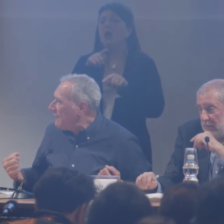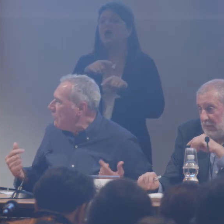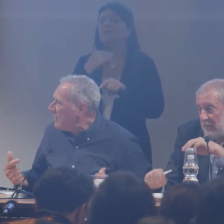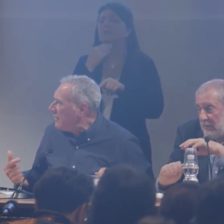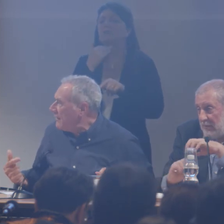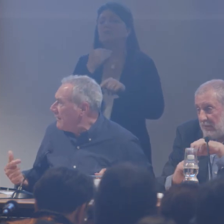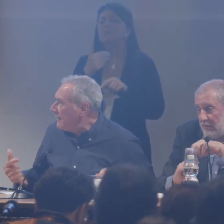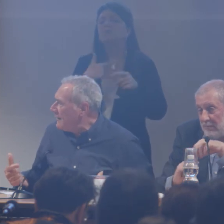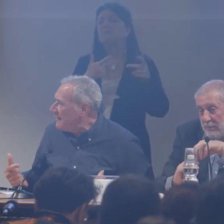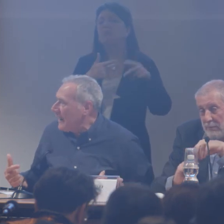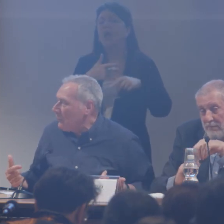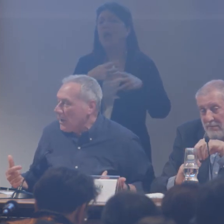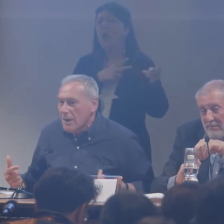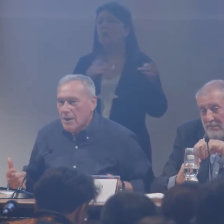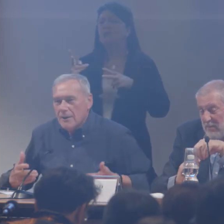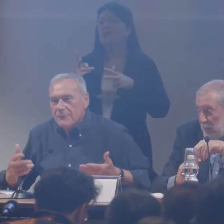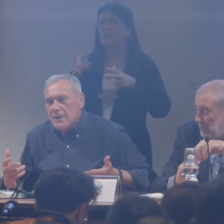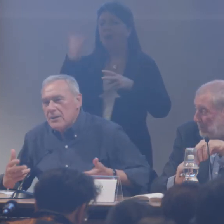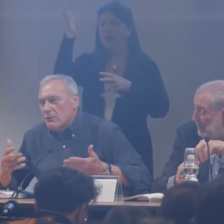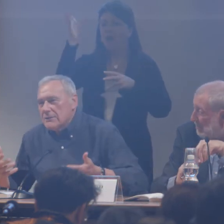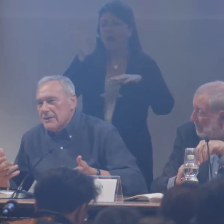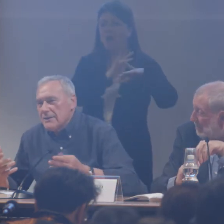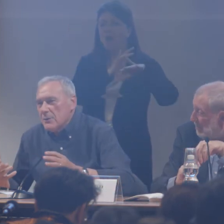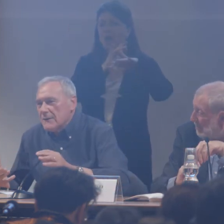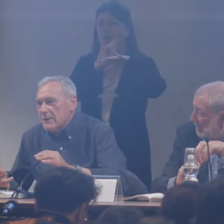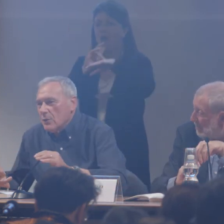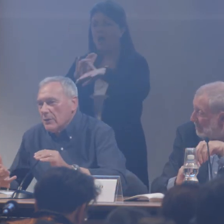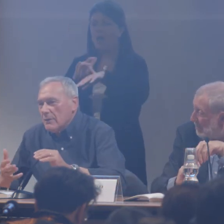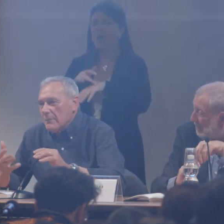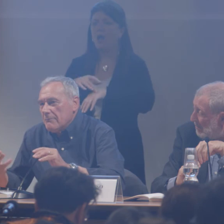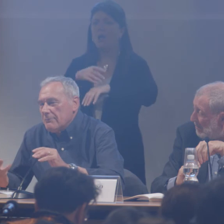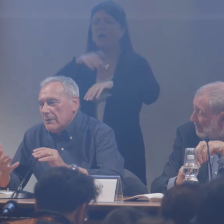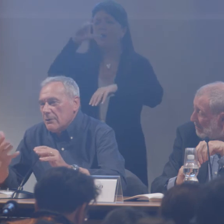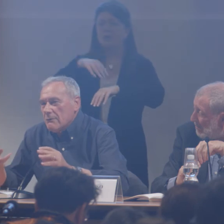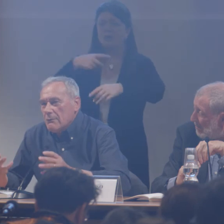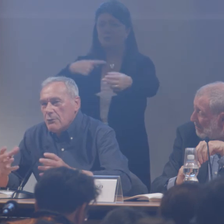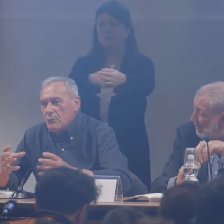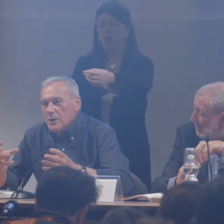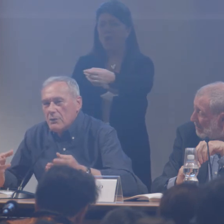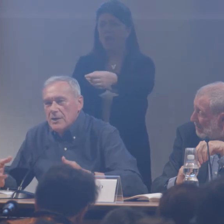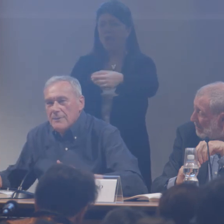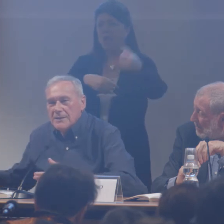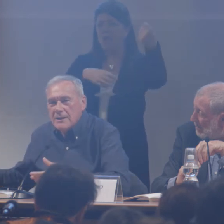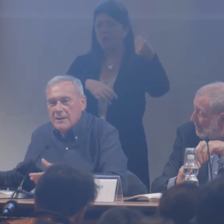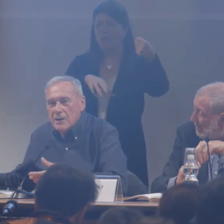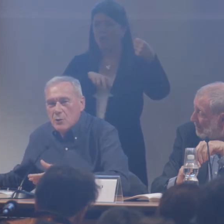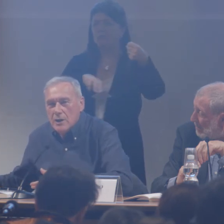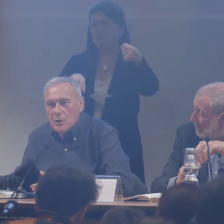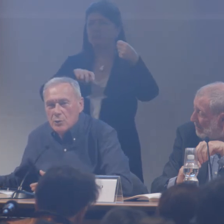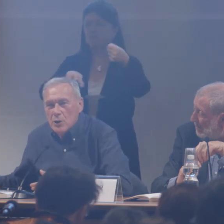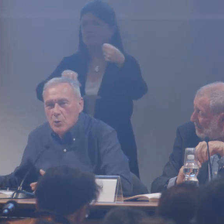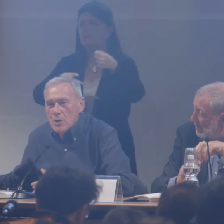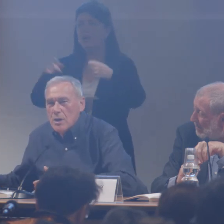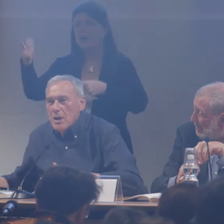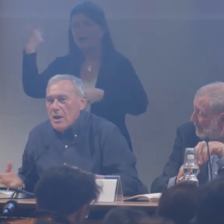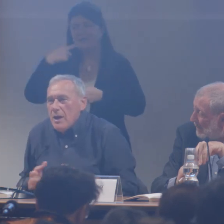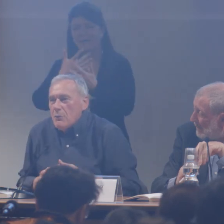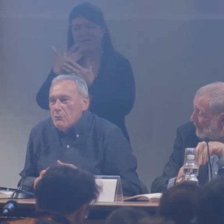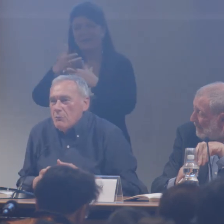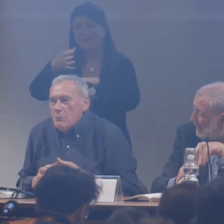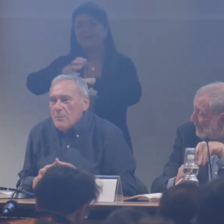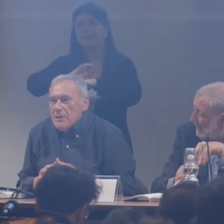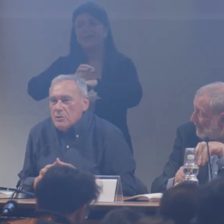la flebo in aula. Dico, tante di queste cose, e per concludere quella dei mandarini a cui allude lui,